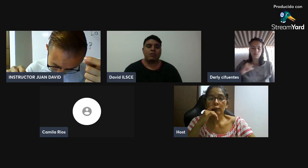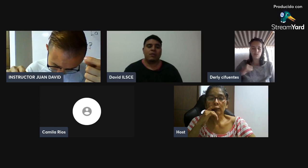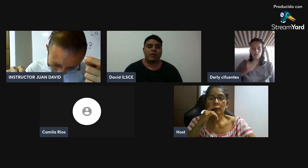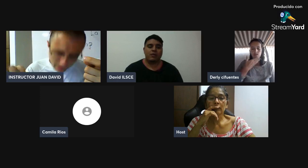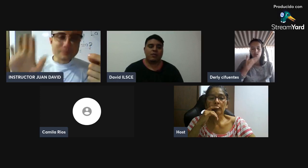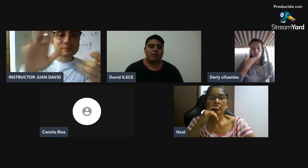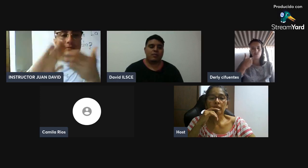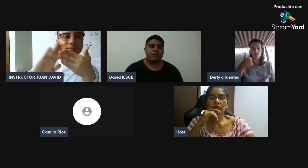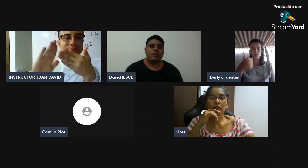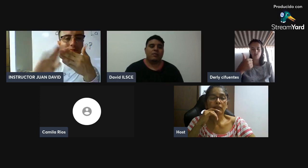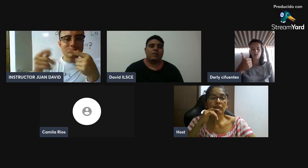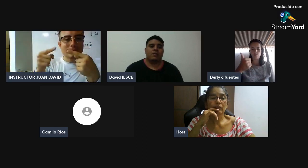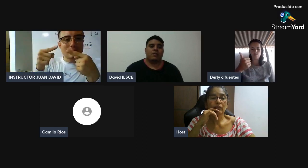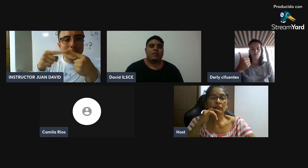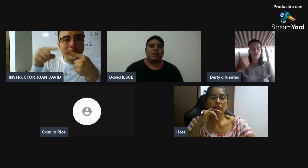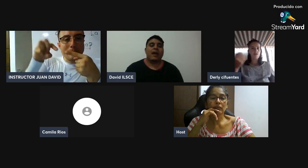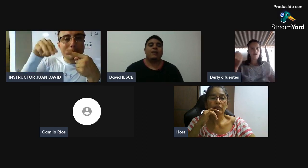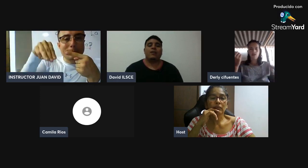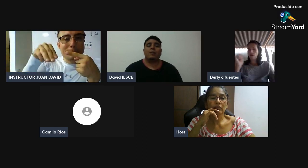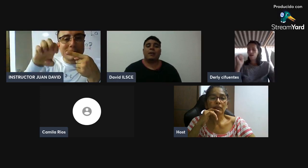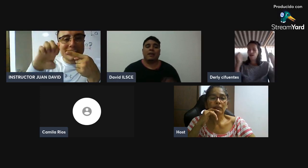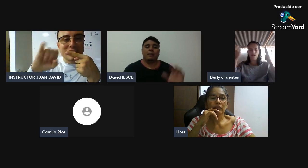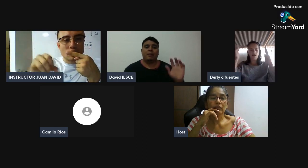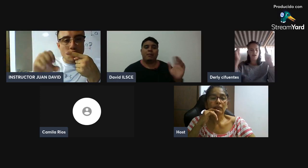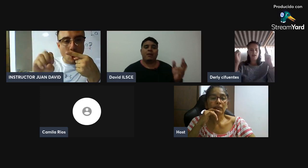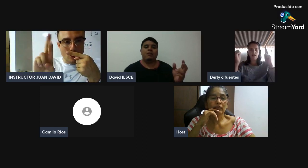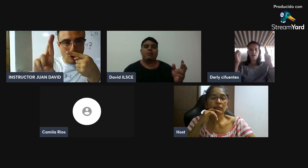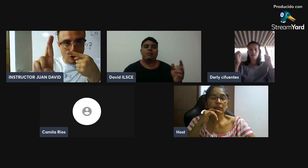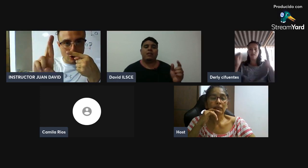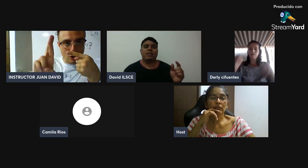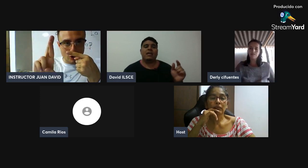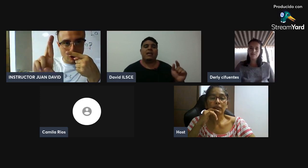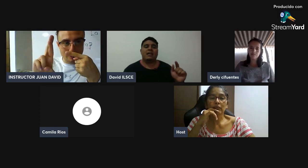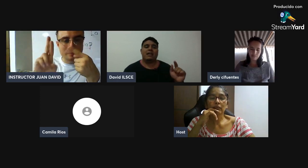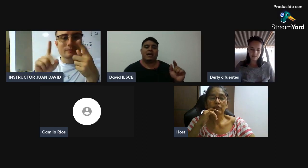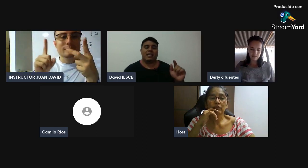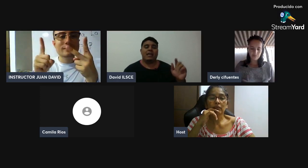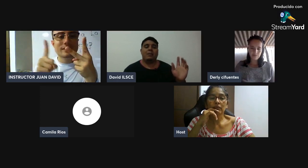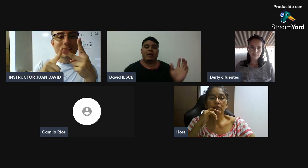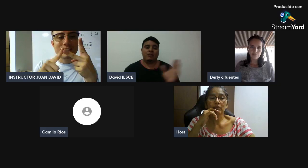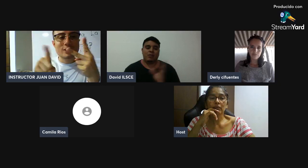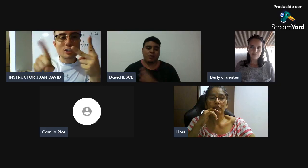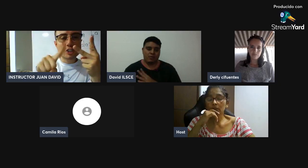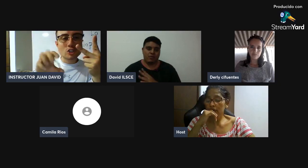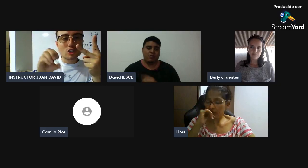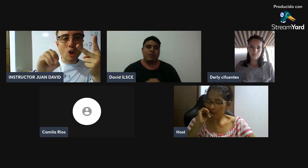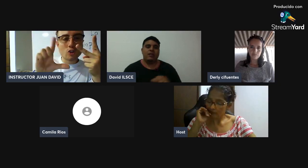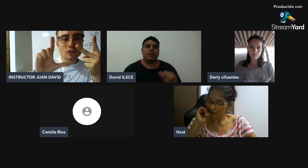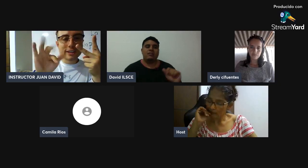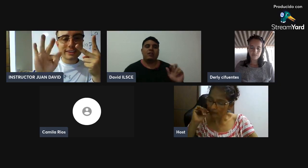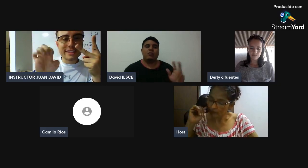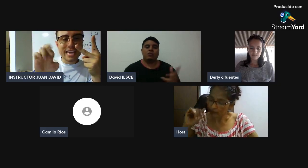mejor ah no que pena primero iría el pedazo de mejor segundo